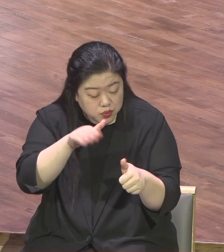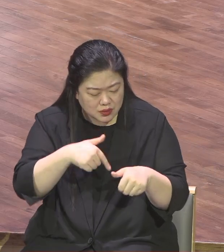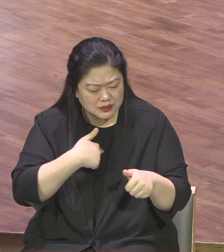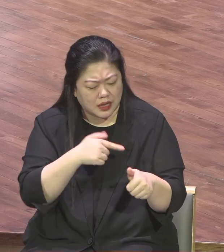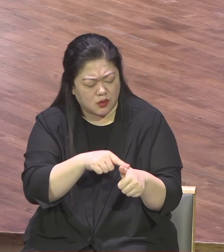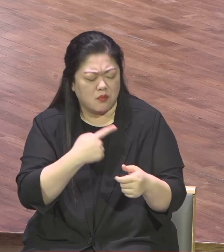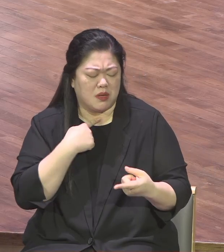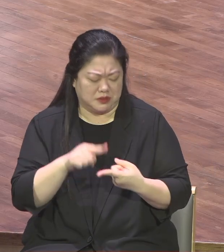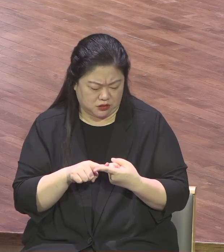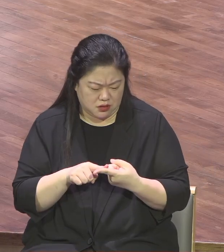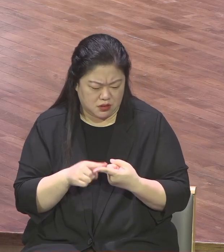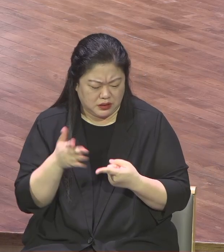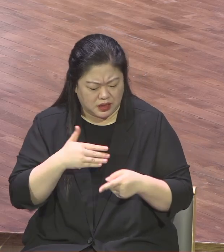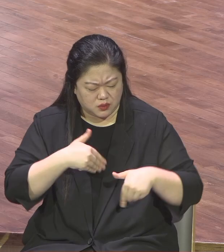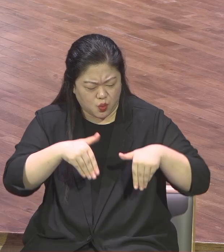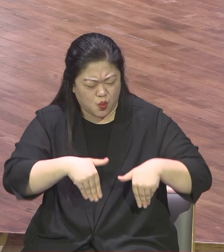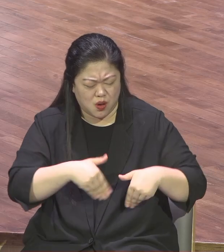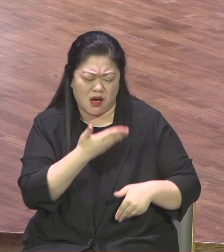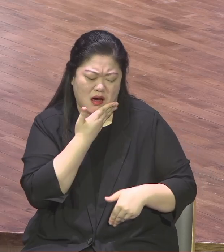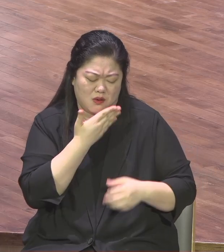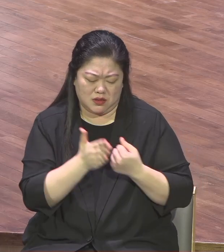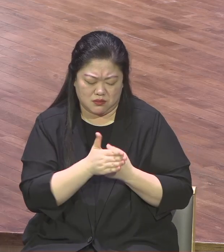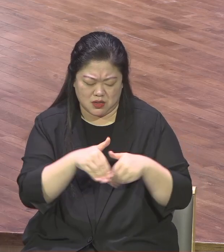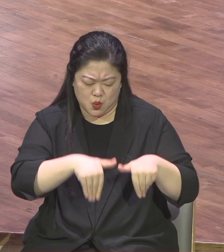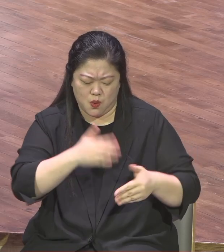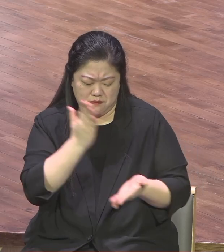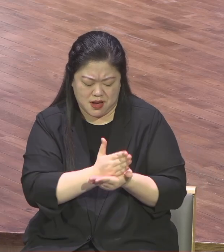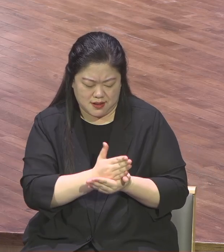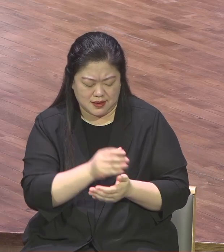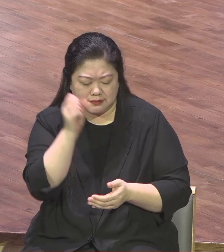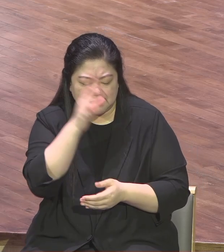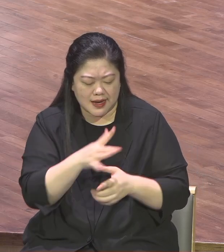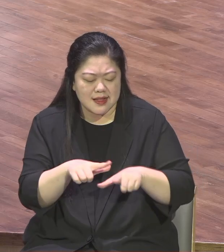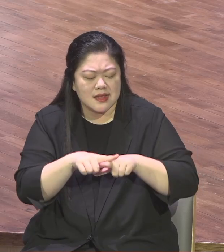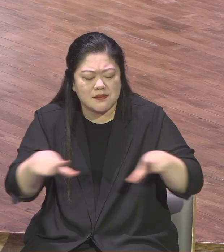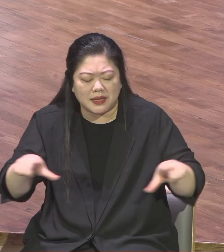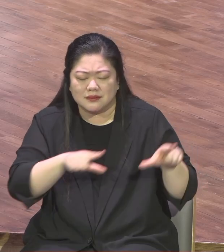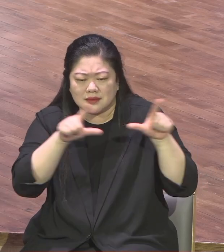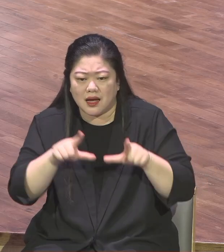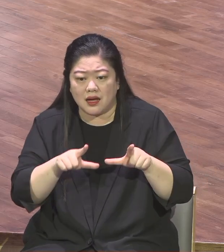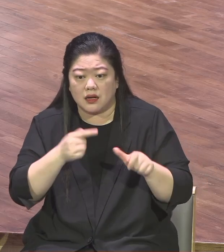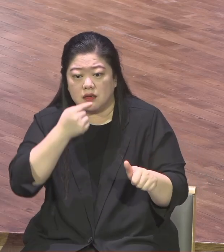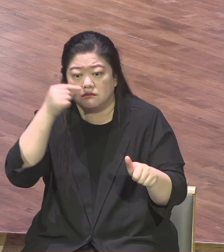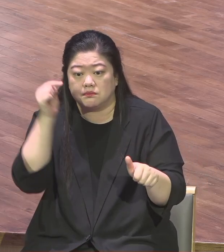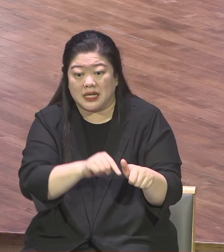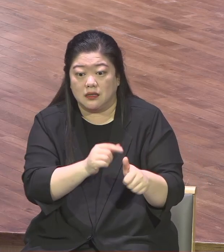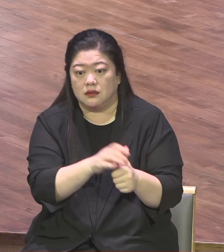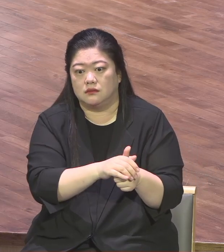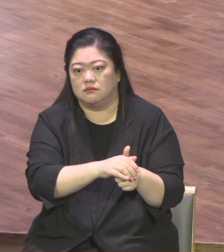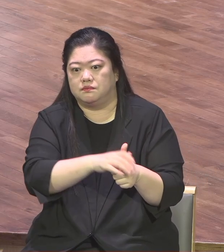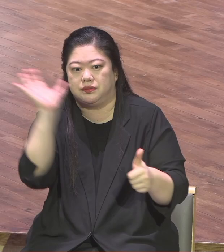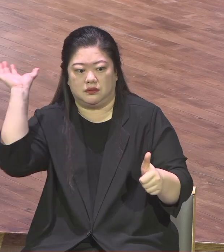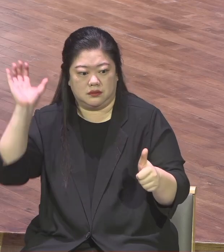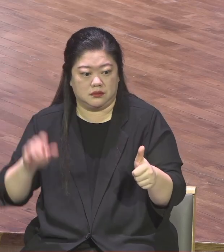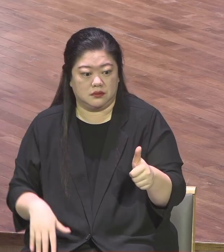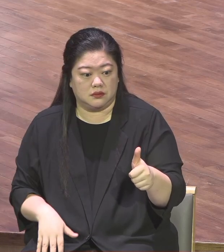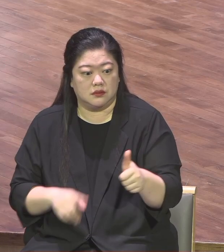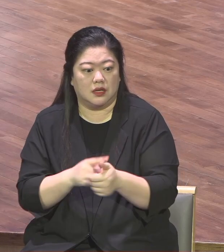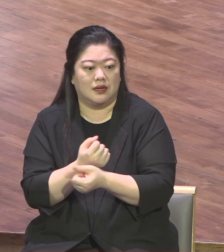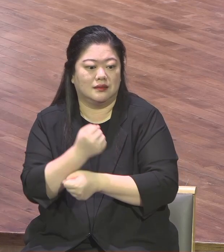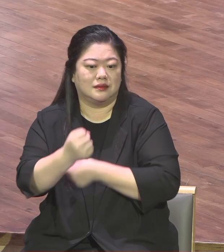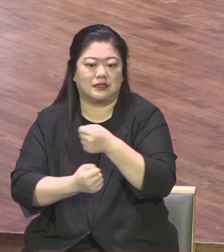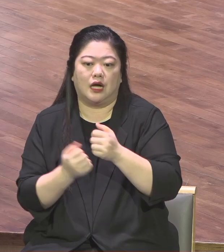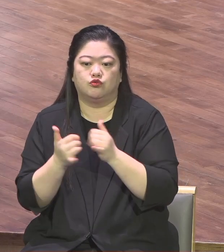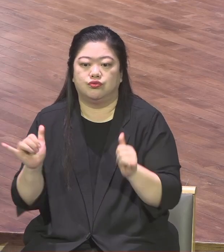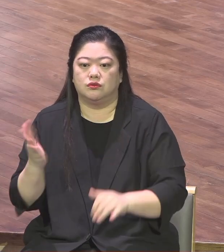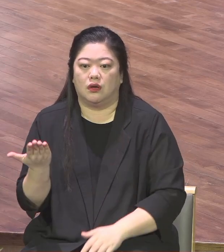이 설명을 하고 있는 겁니다. 사도 바울은 특별히 속량의 개념을 영적으로 적용을 시켰는데 우리의